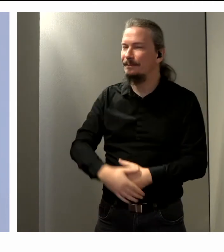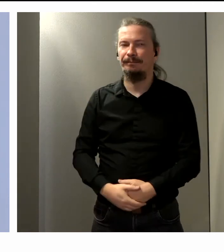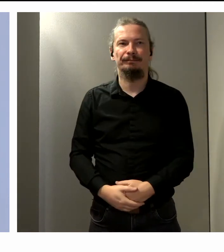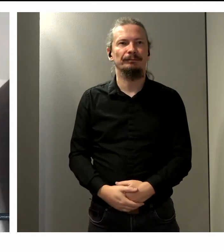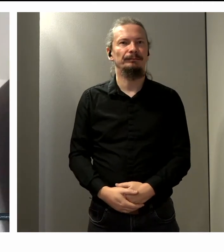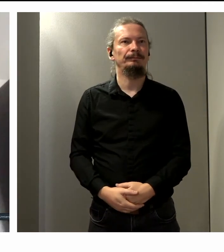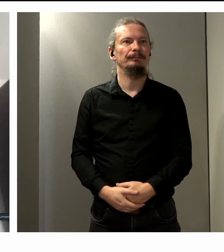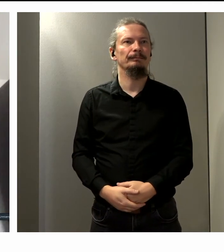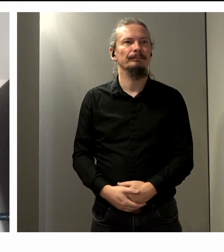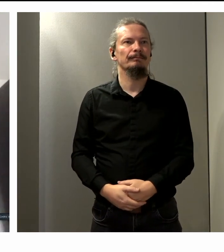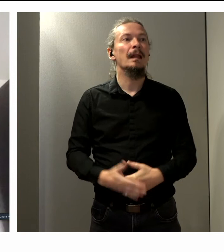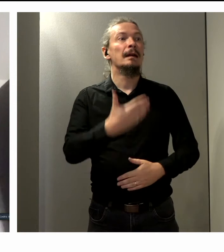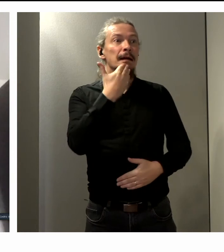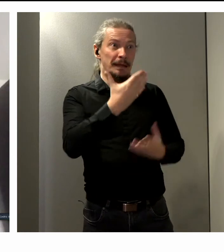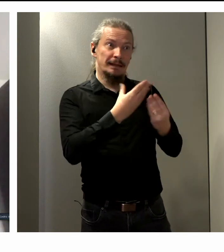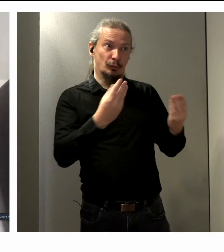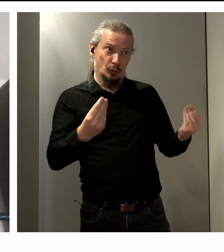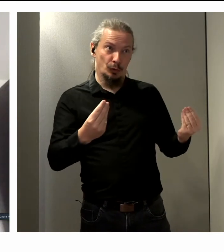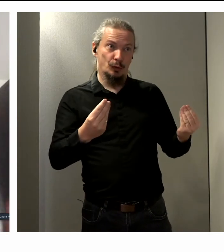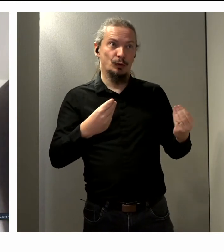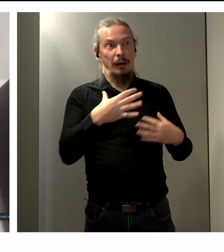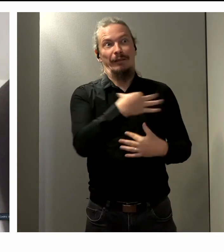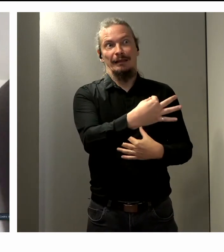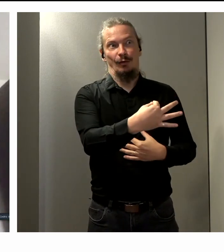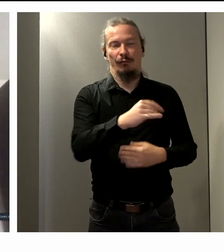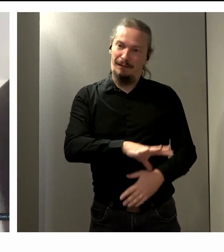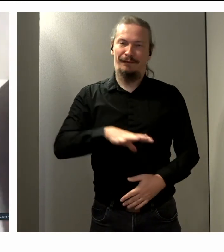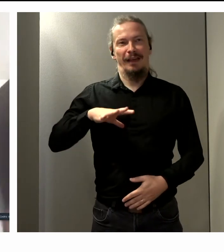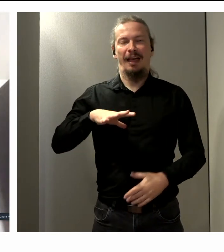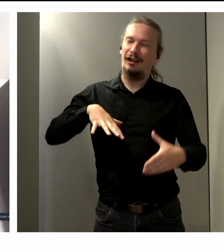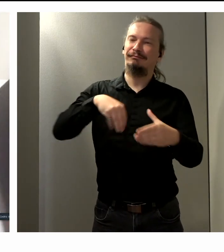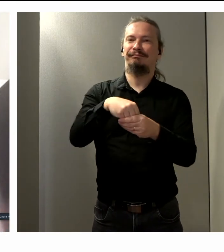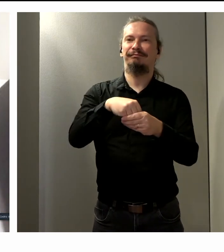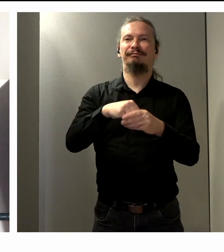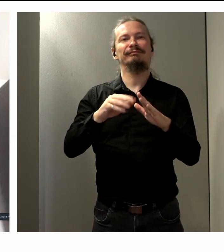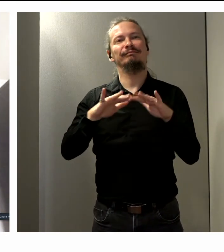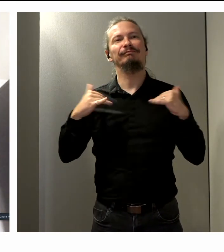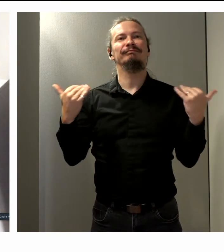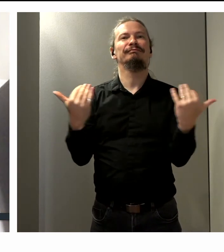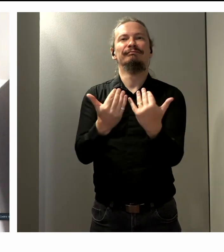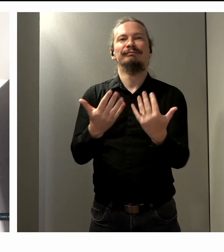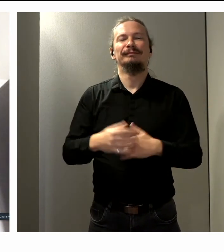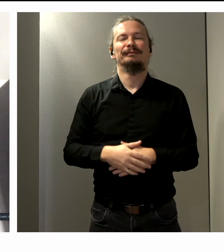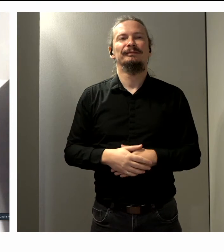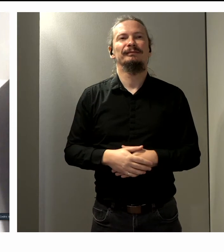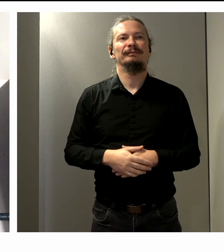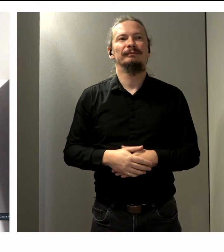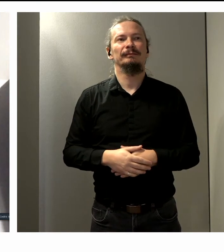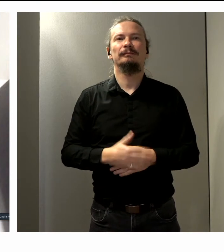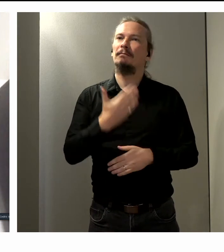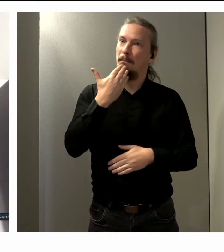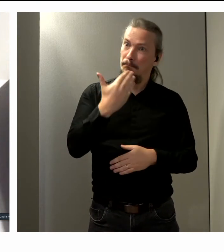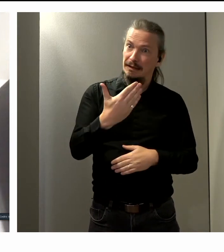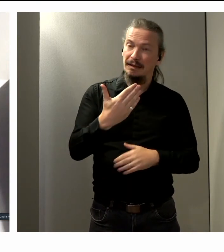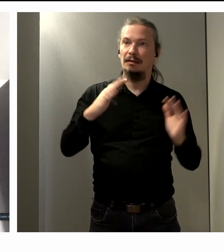remercie. Merci beaucoup pour cette invitation. Je suis très fier de pouvoir participer à cette table ronde et je